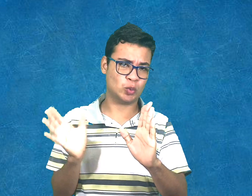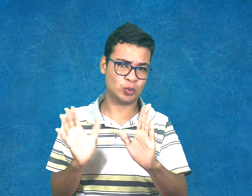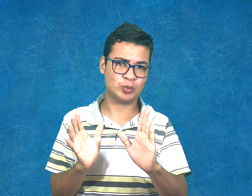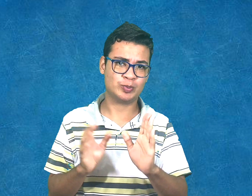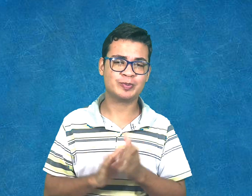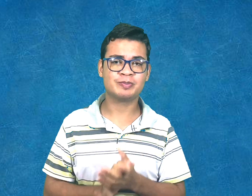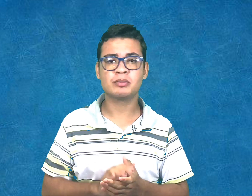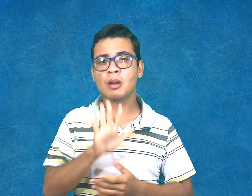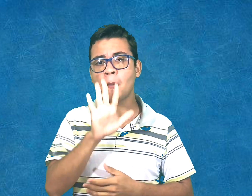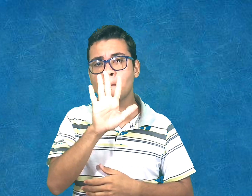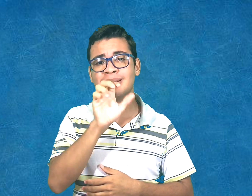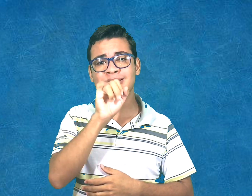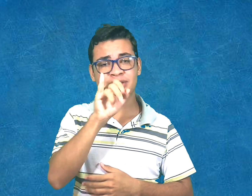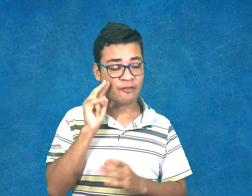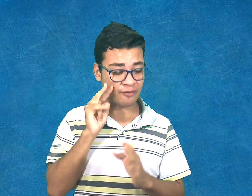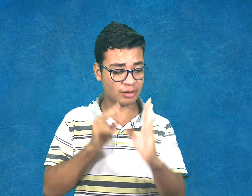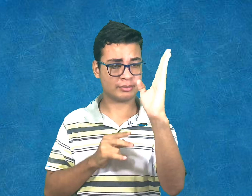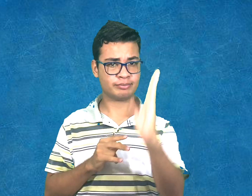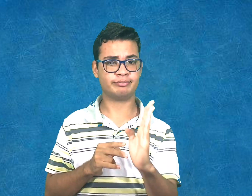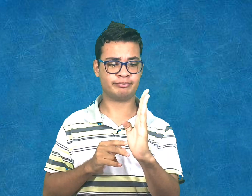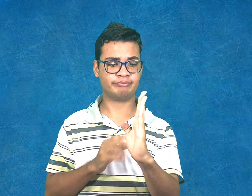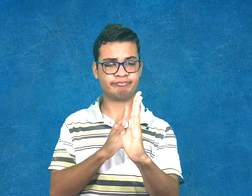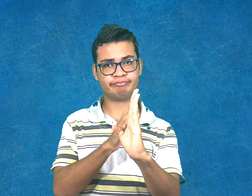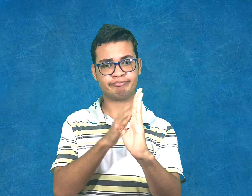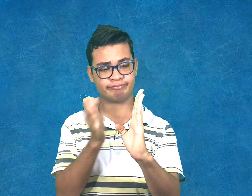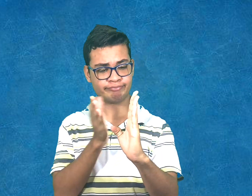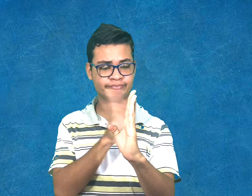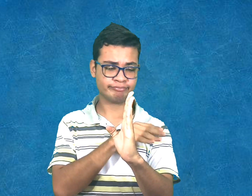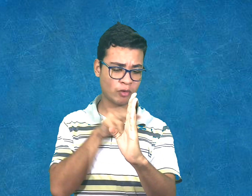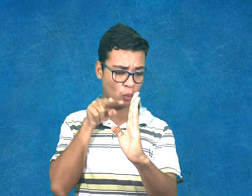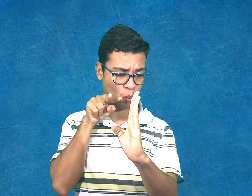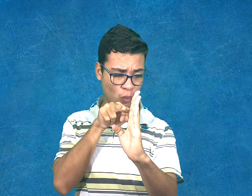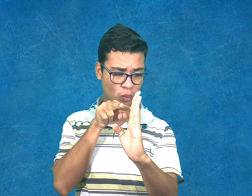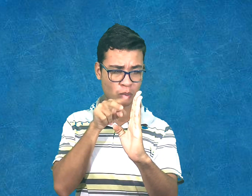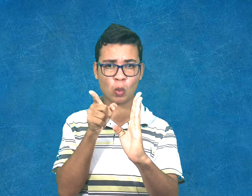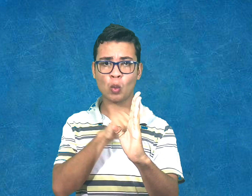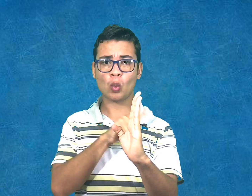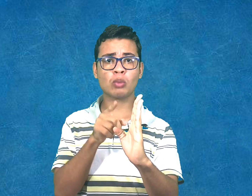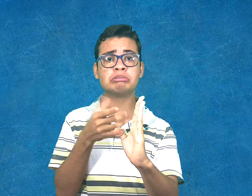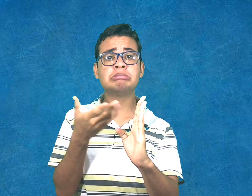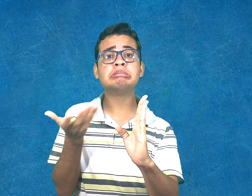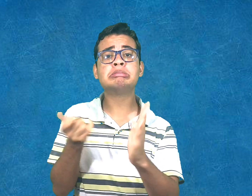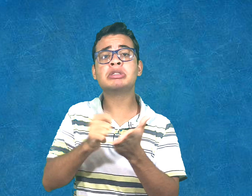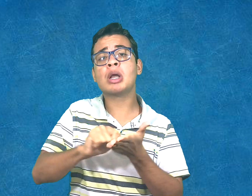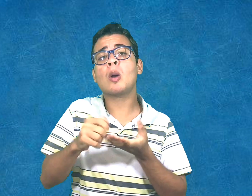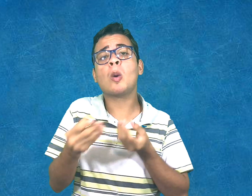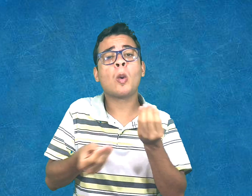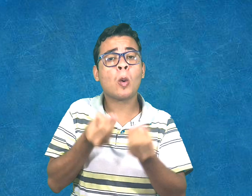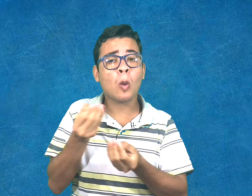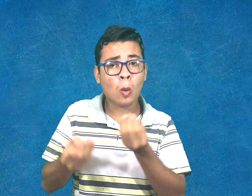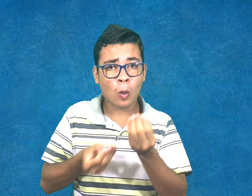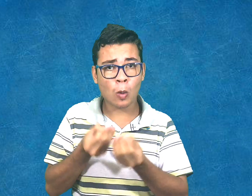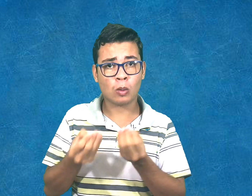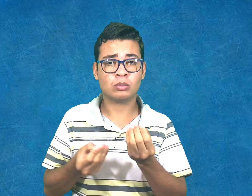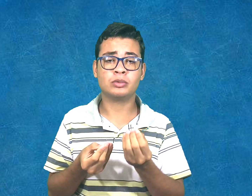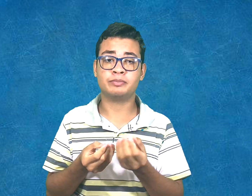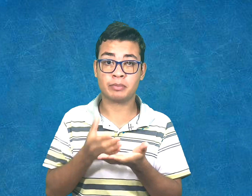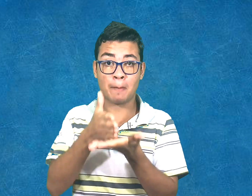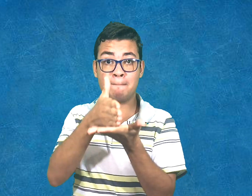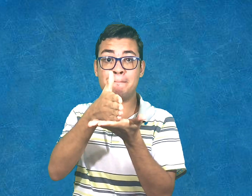Mas e se eu vejo de lado? Como que eu escreveria isso? Então, metade